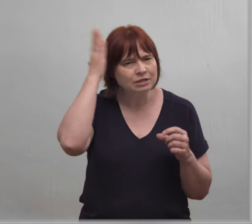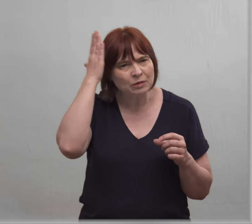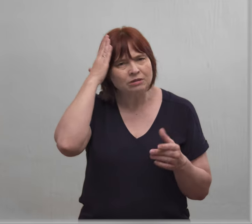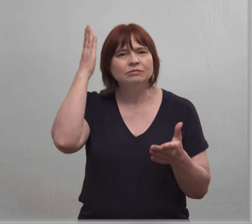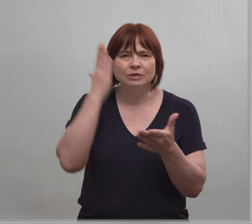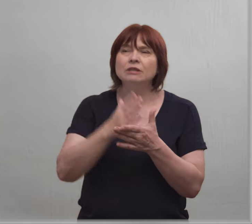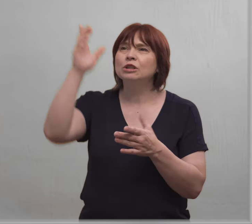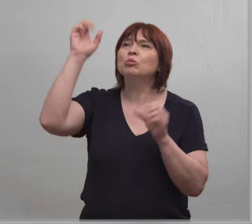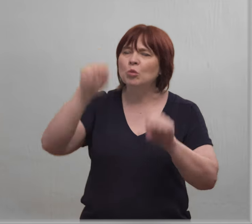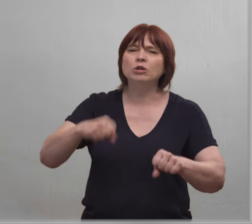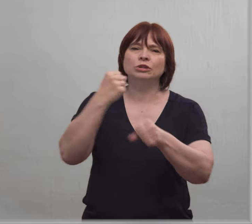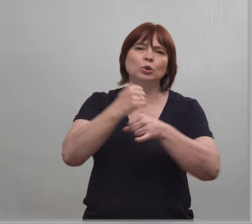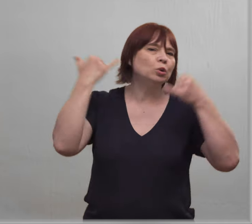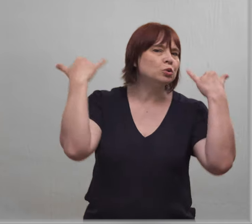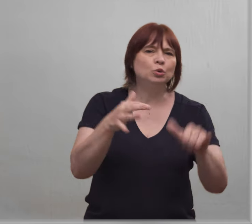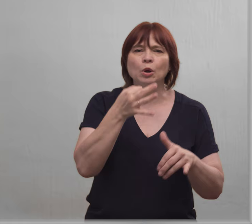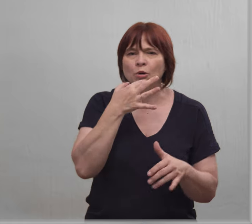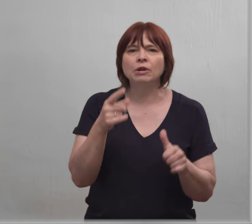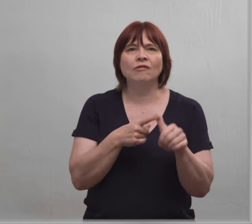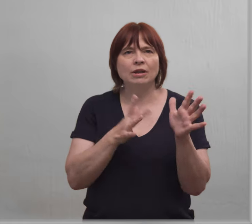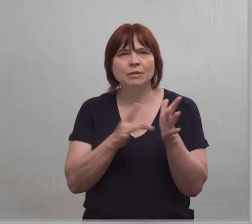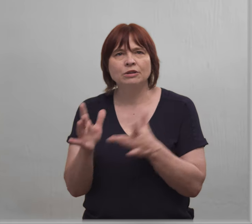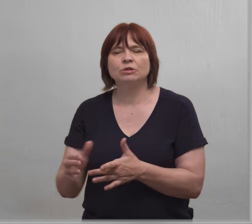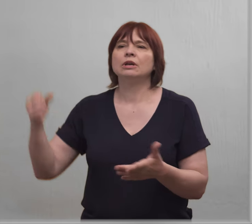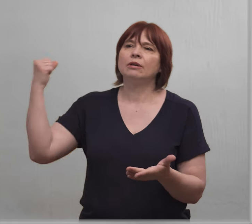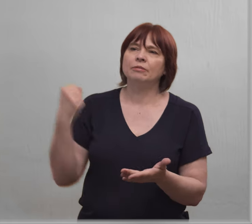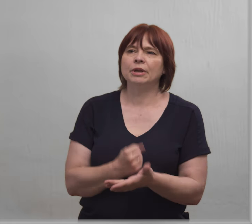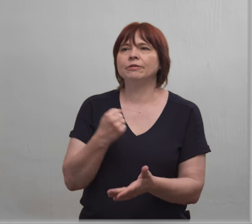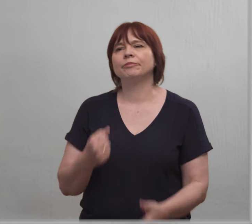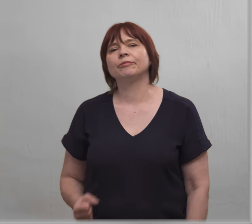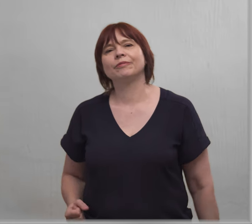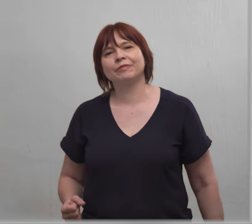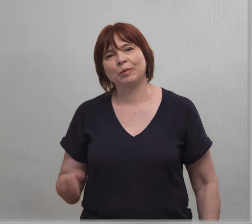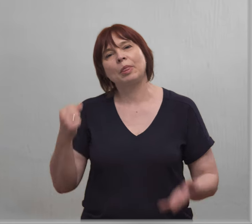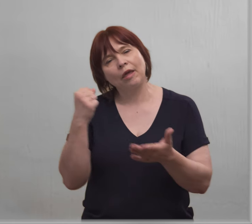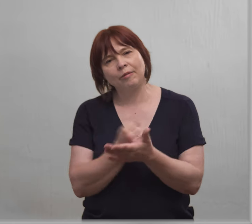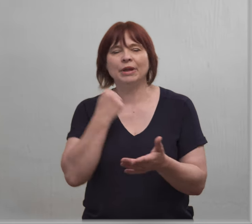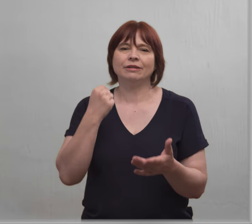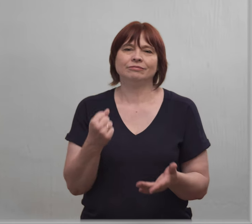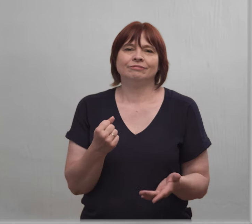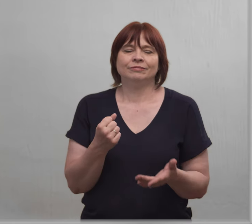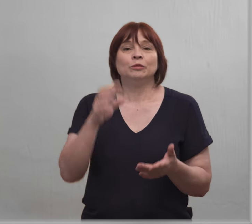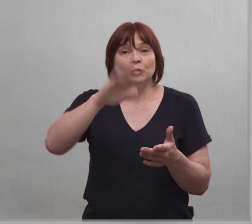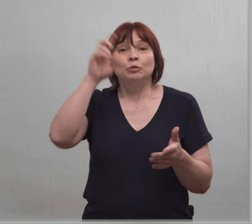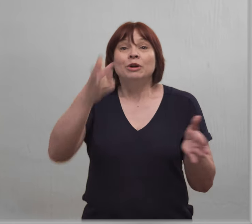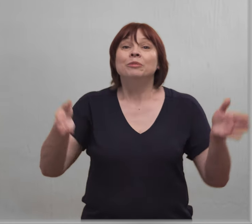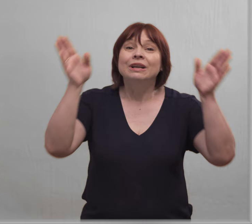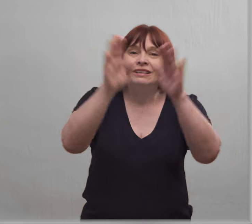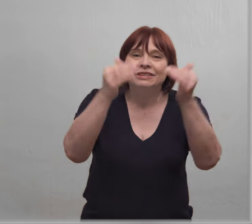Во имя Иисуса Христа мы молились. Аминь. Аминь, драгоценные. Пускай Господь благословит каждого из